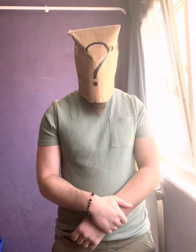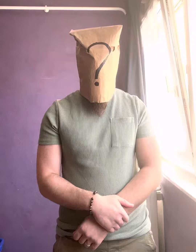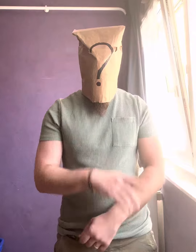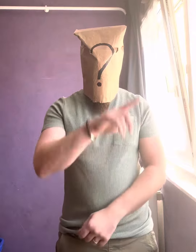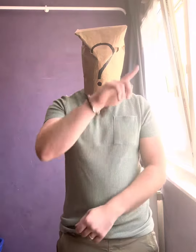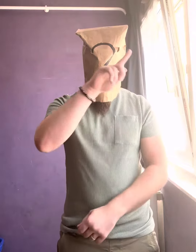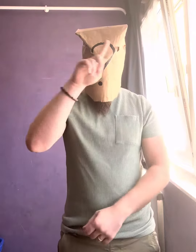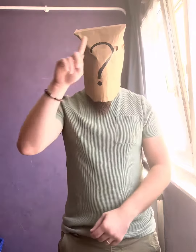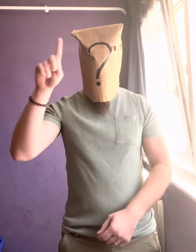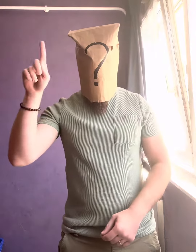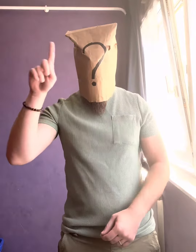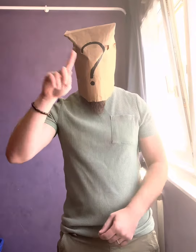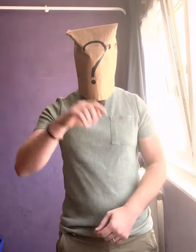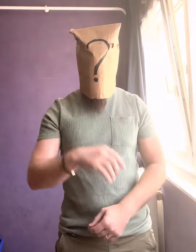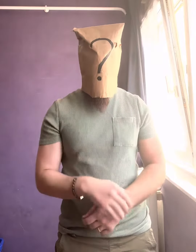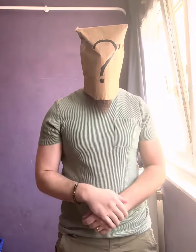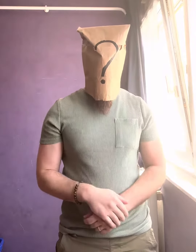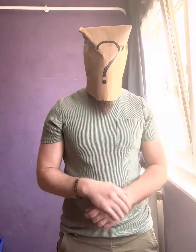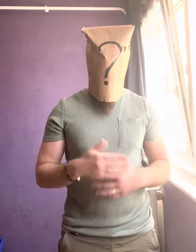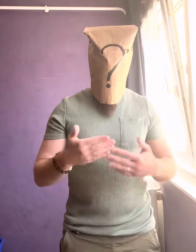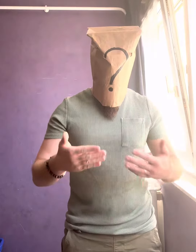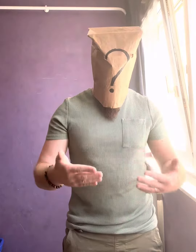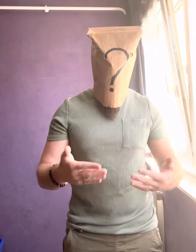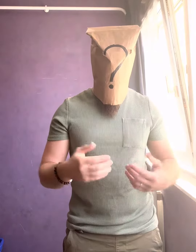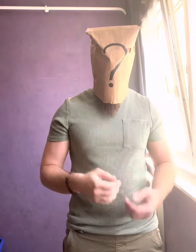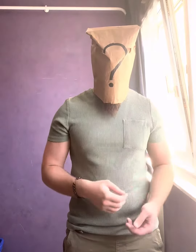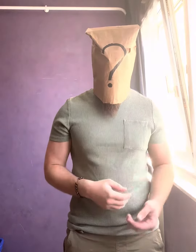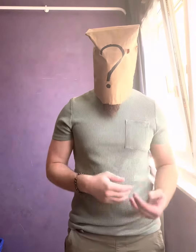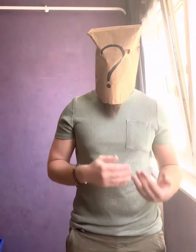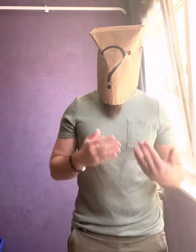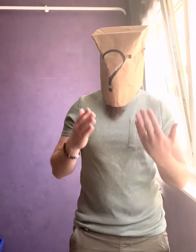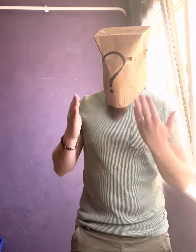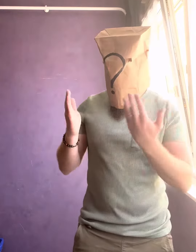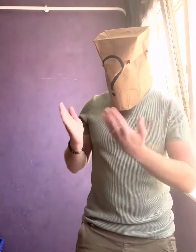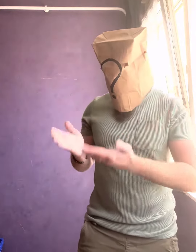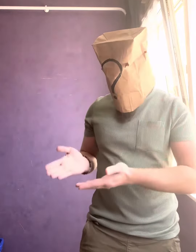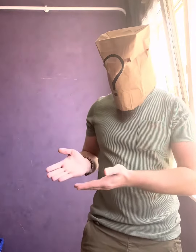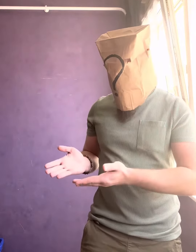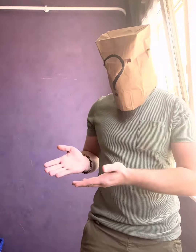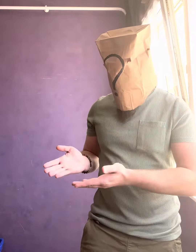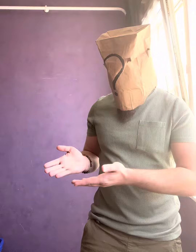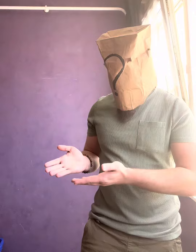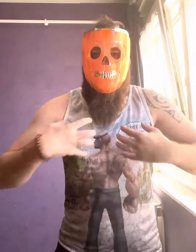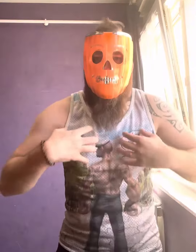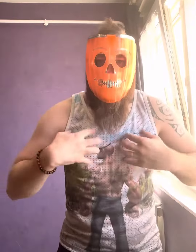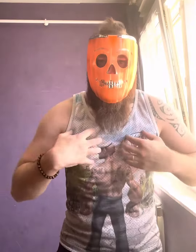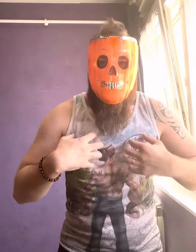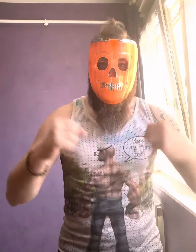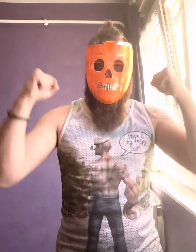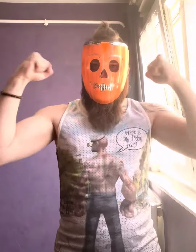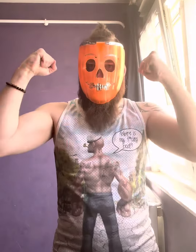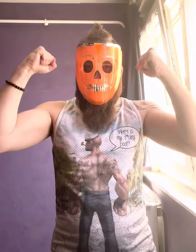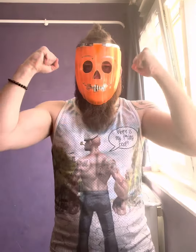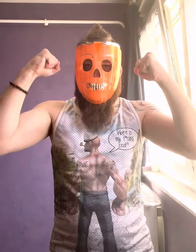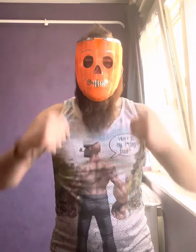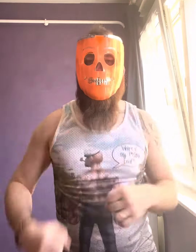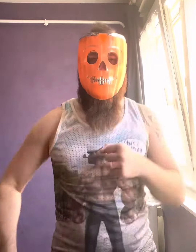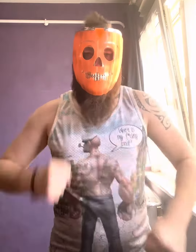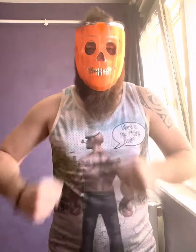le fonctionnement d'une centrale nucléaire pour cette vidéo je serai accompagné de mysterious and oh c'est moi je vais devenir une star et monter les